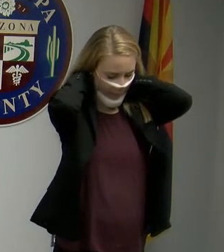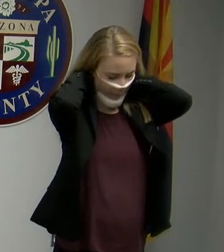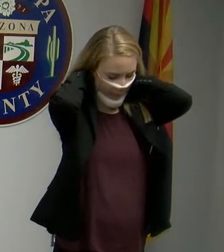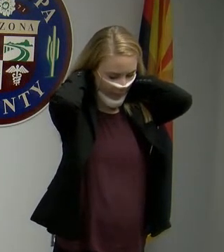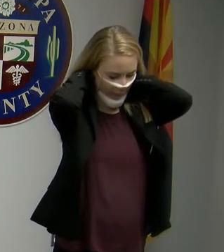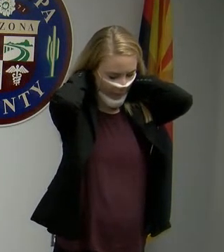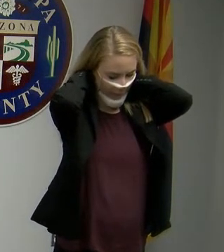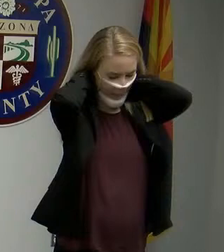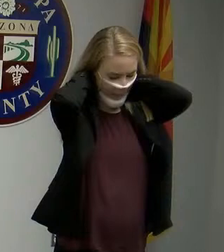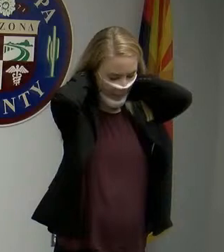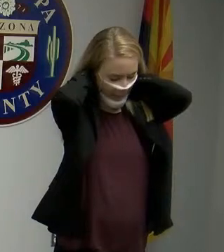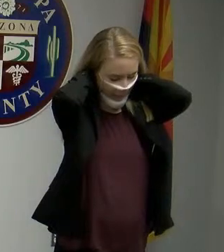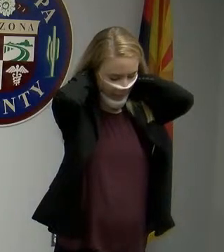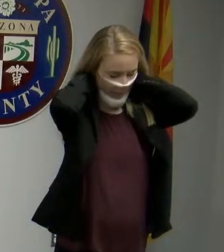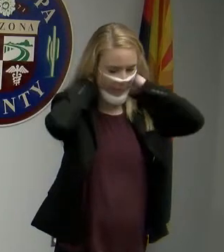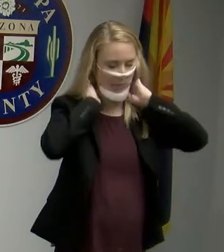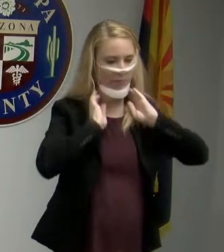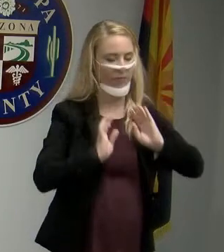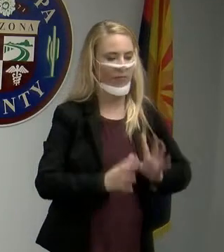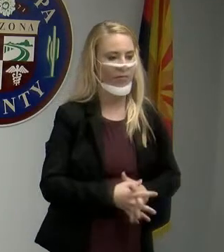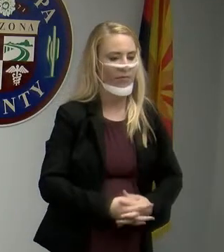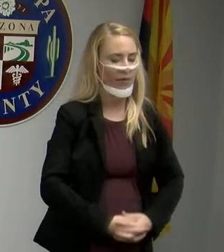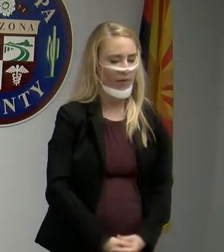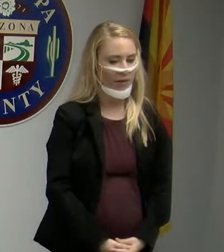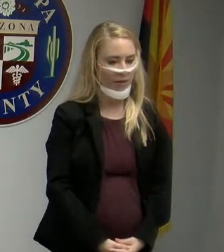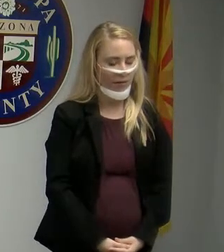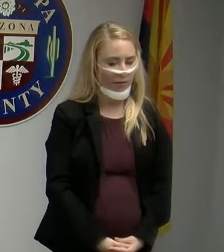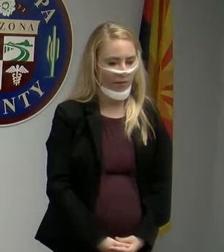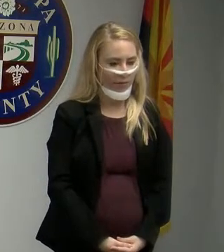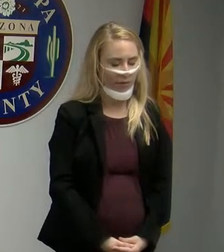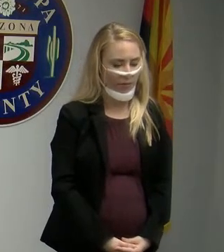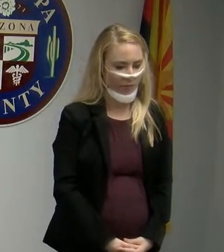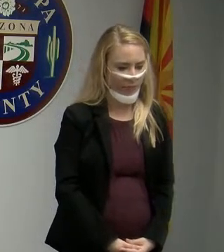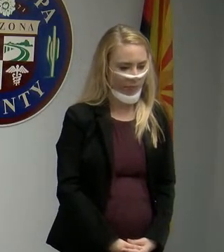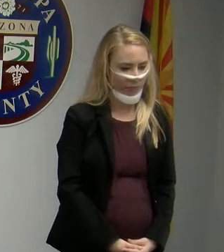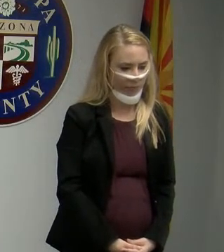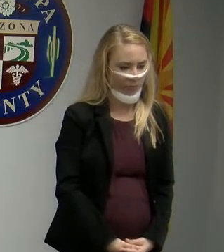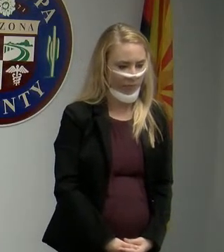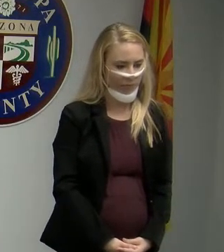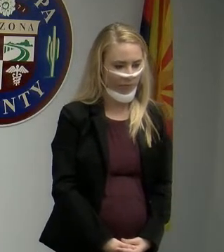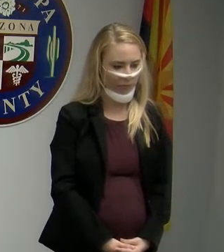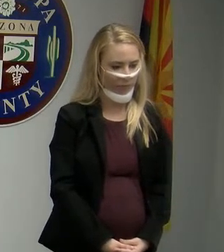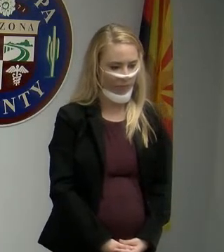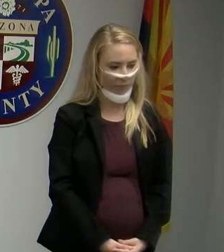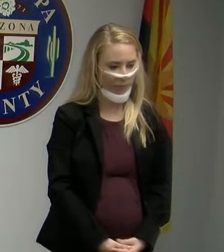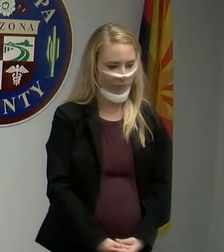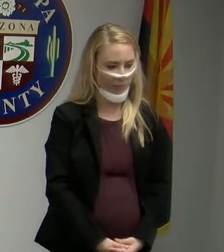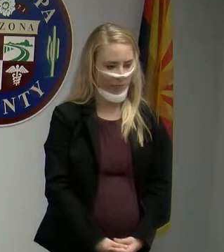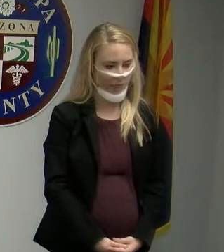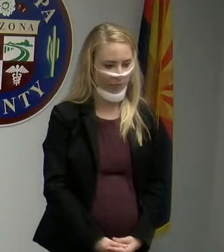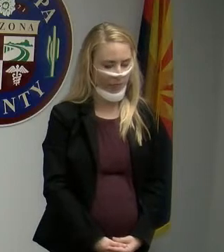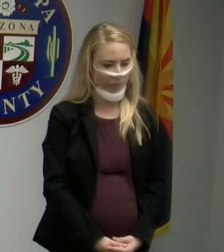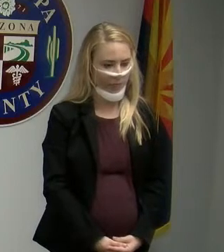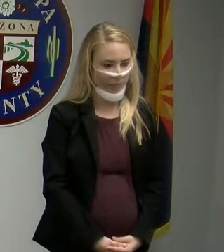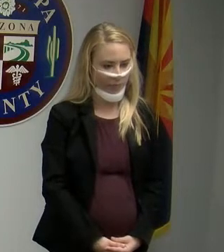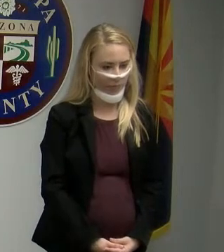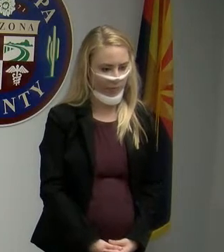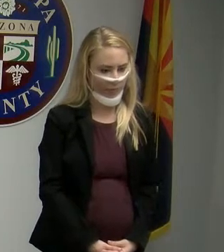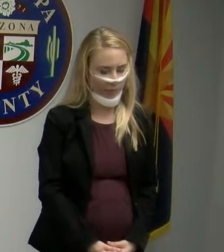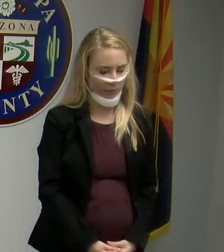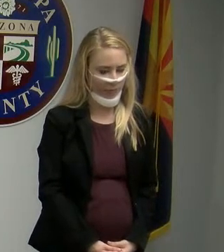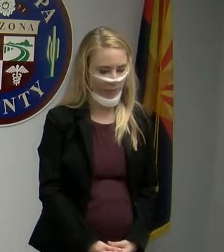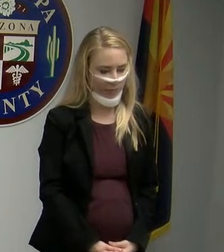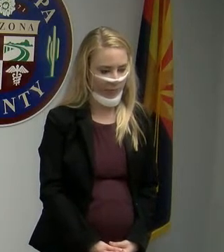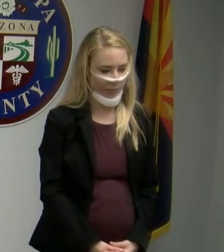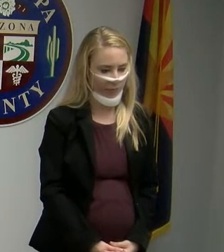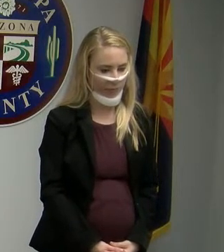COVID-19. Entonces, ¿cuál es el balance ahí? Bueno, lo que sucede es que en esta temporada se ven más muertes por la época del calor. Es lo